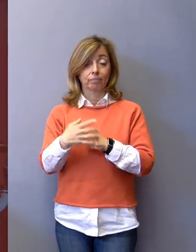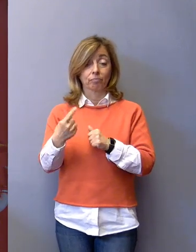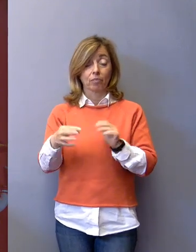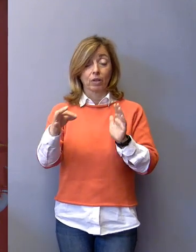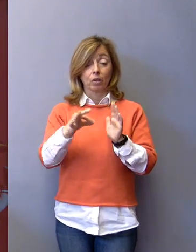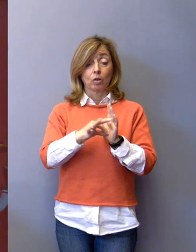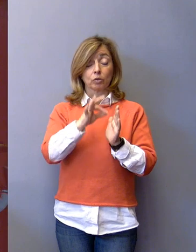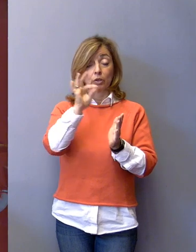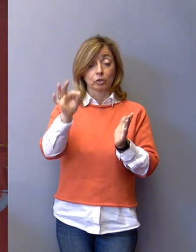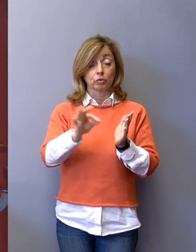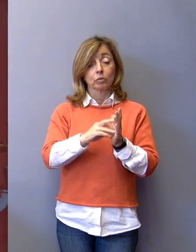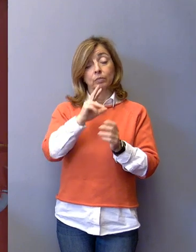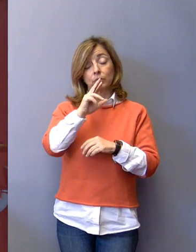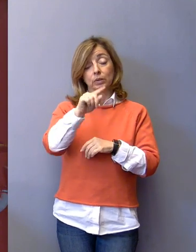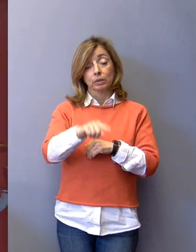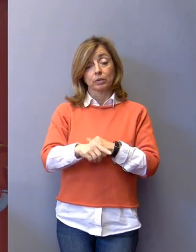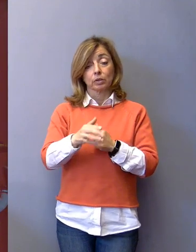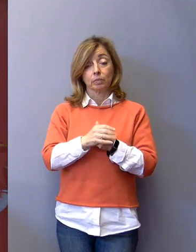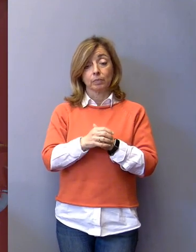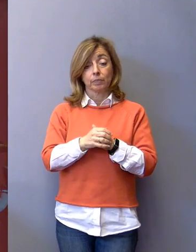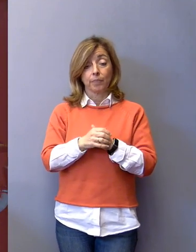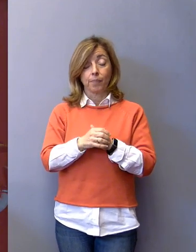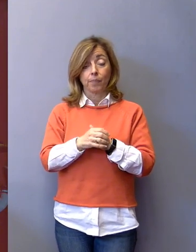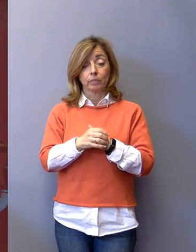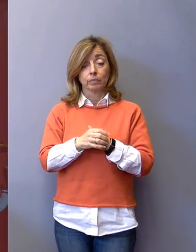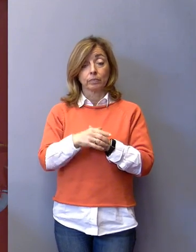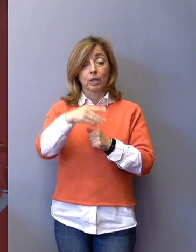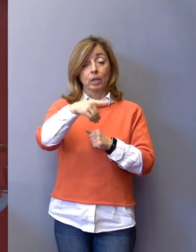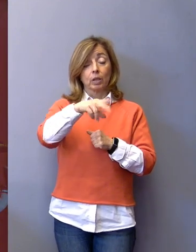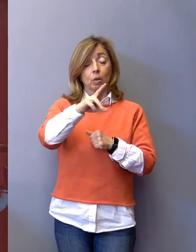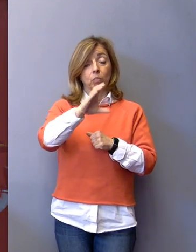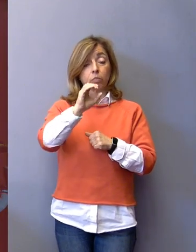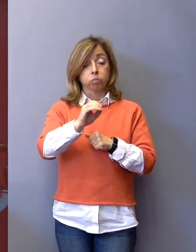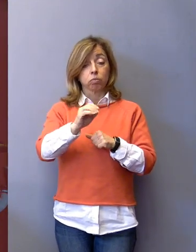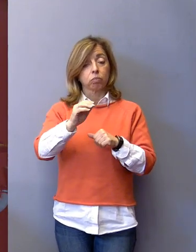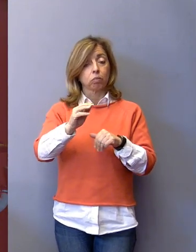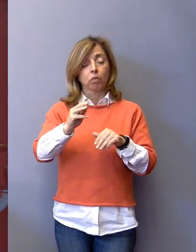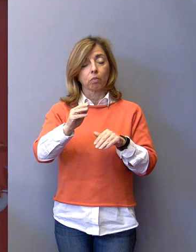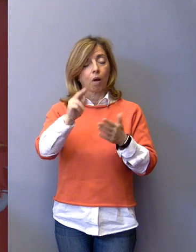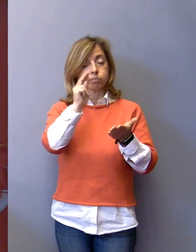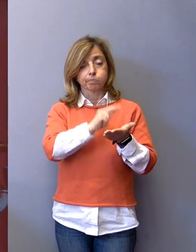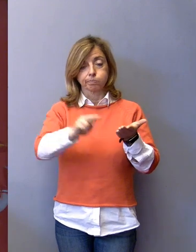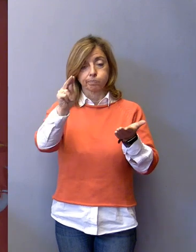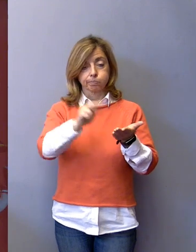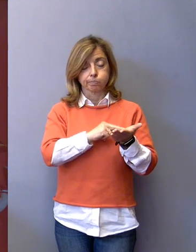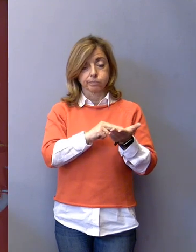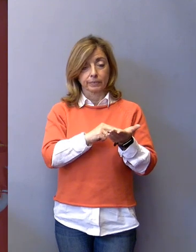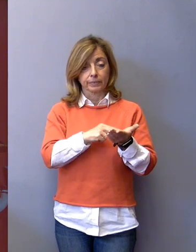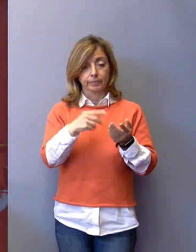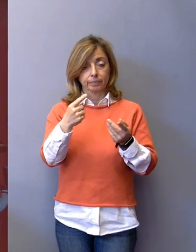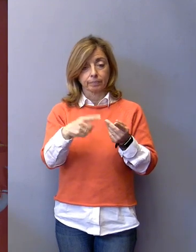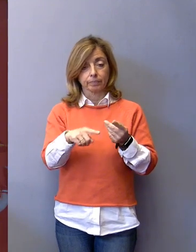del giorno si sostiene che in realtà sarebbe stato eliminato il puels è stato eliminato diciamo l'attenzione